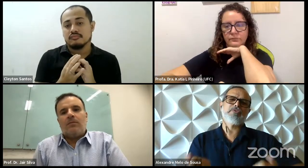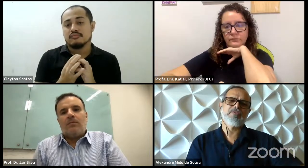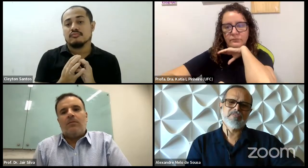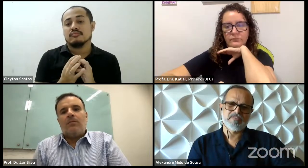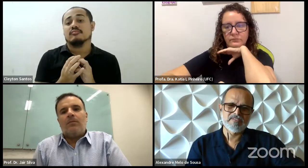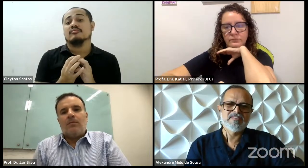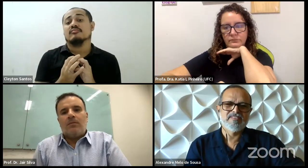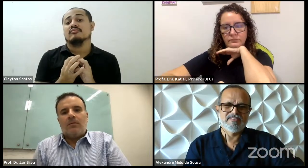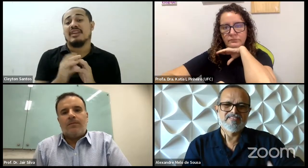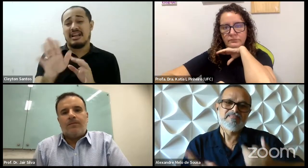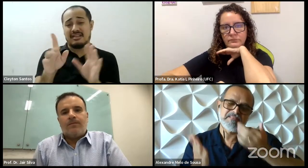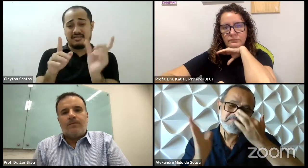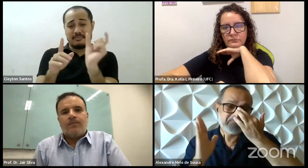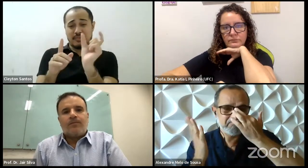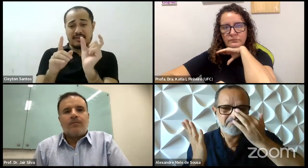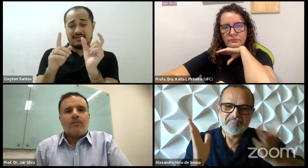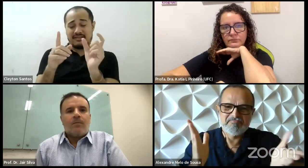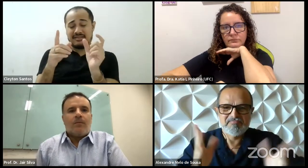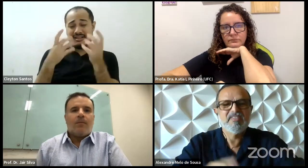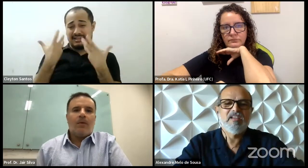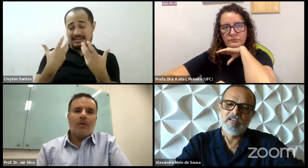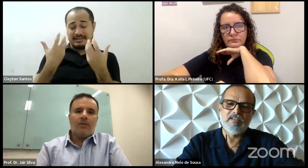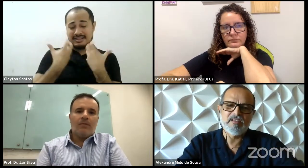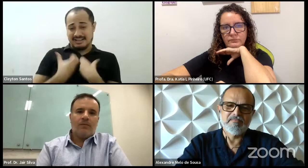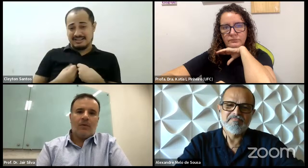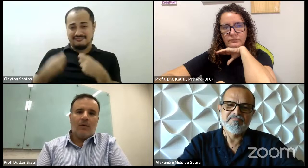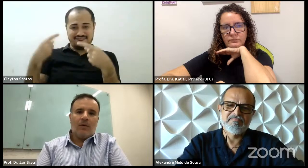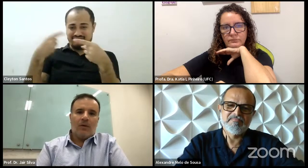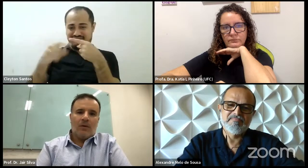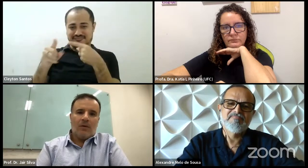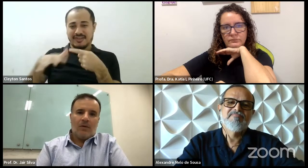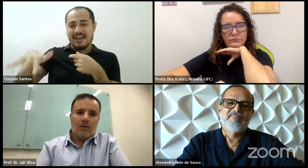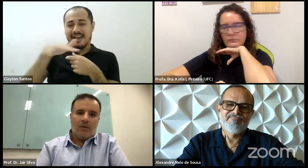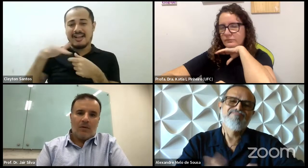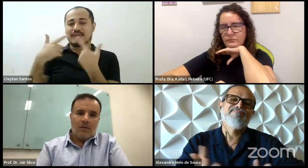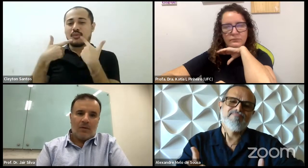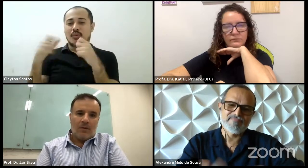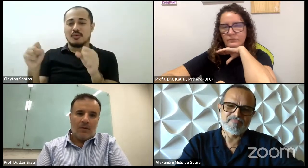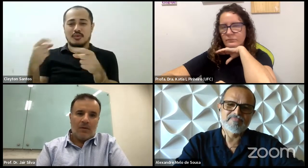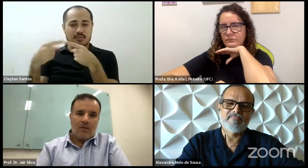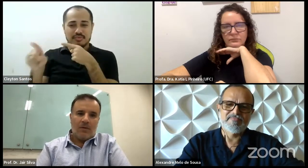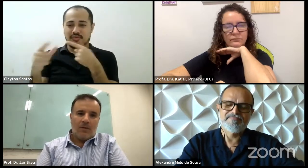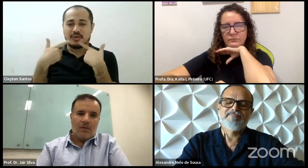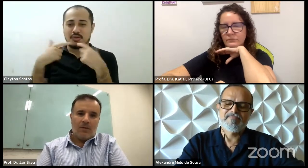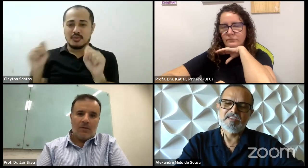que não combina tanto da questão da pesquisa linguística.